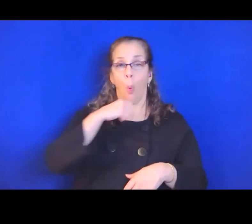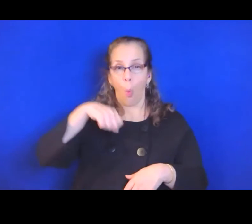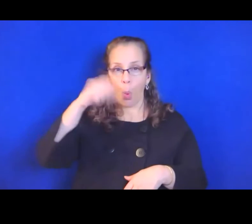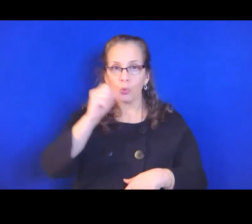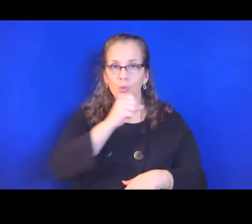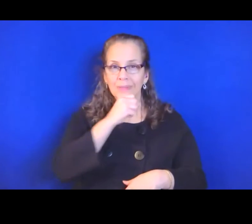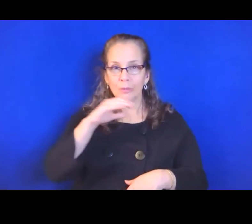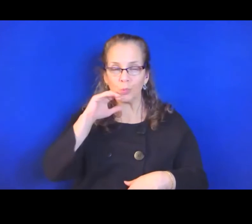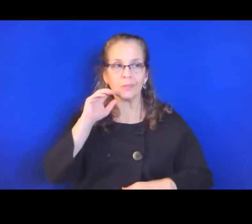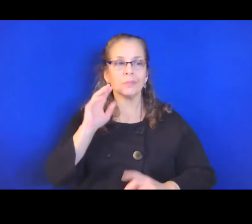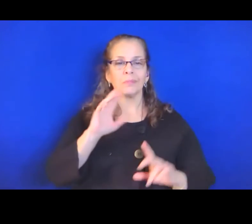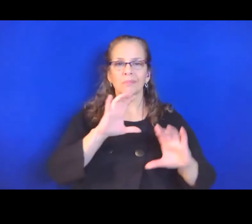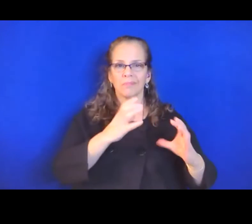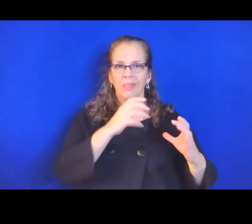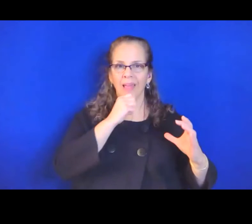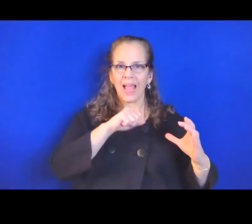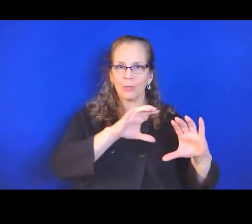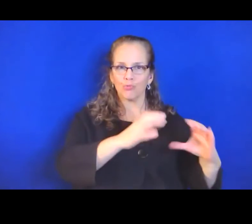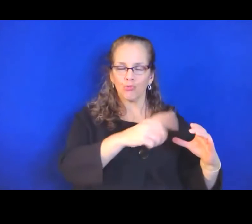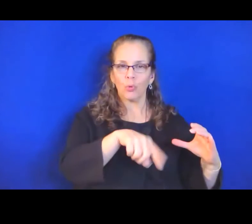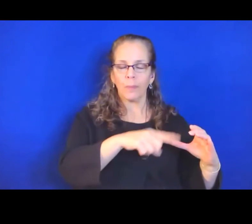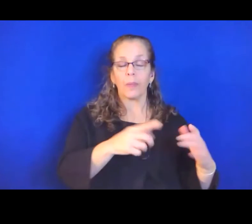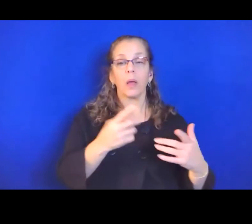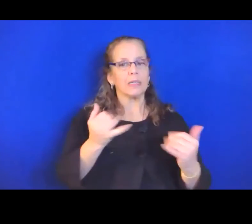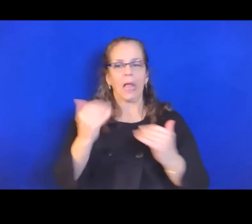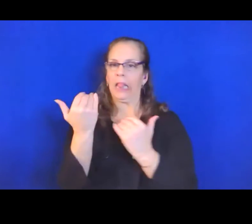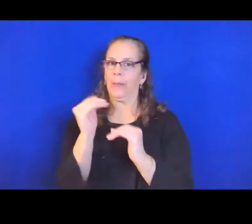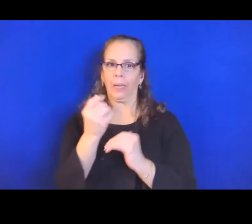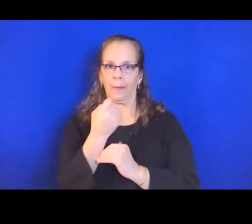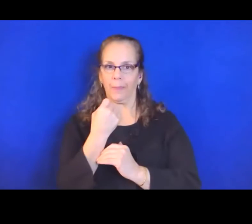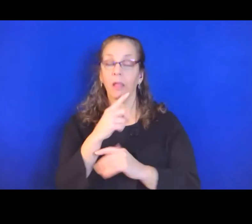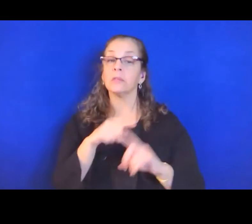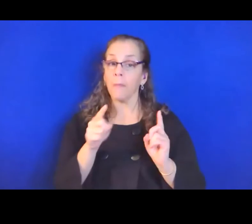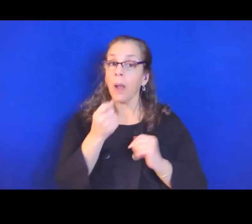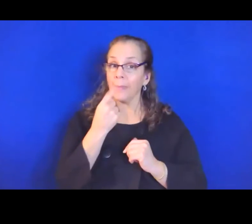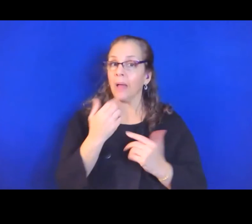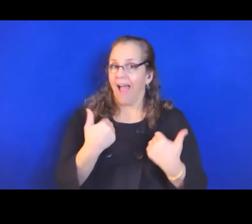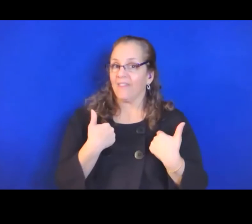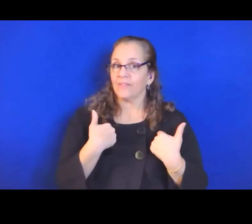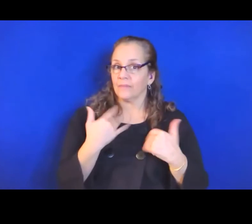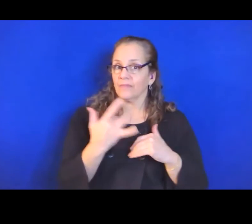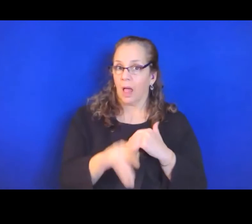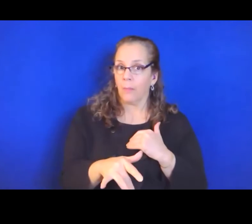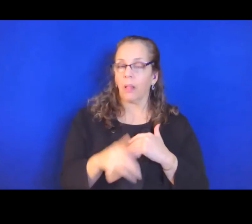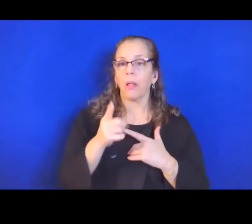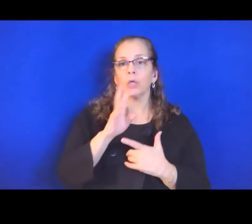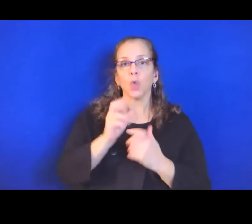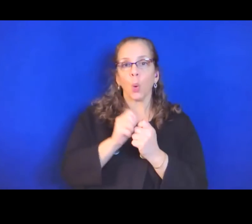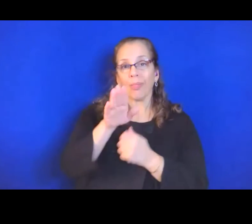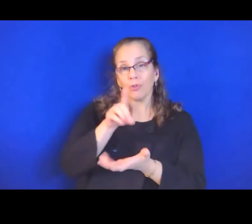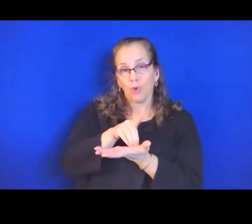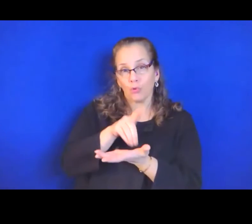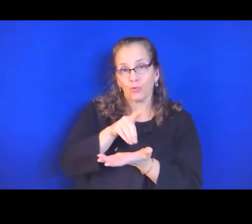服药，那现在呢还是这个数目不是很多，不过呢我们是这样持续